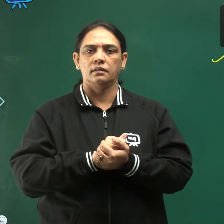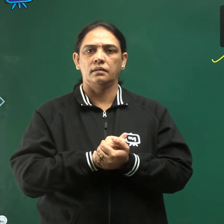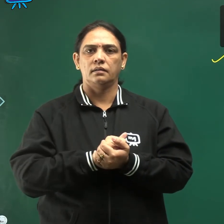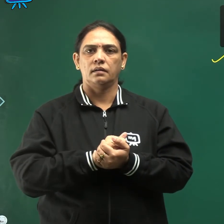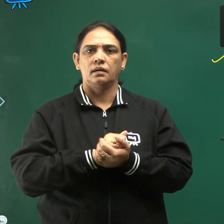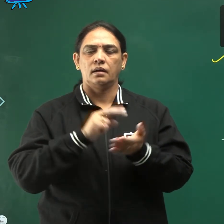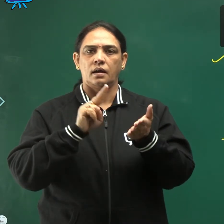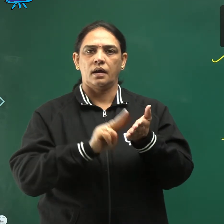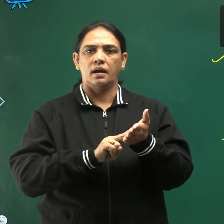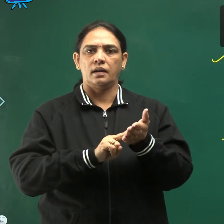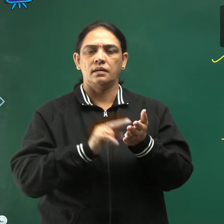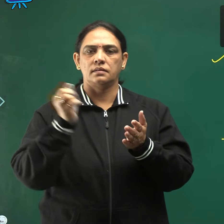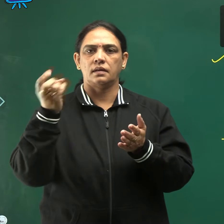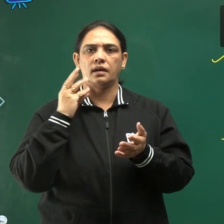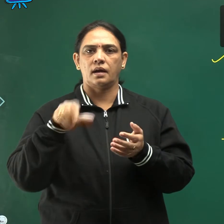प्राकृत संख्या हैं।